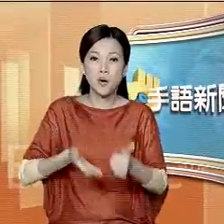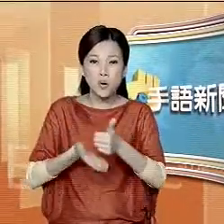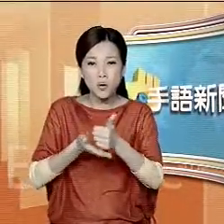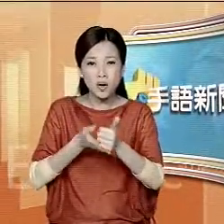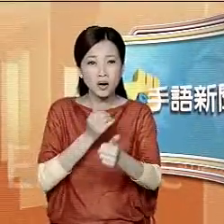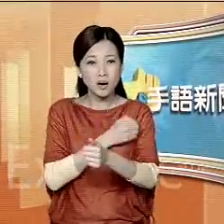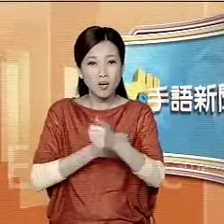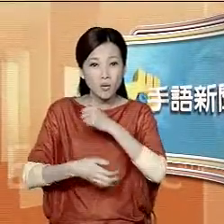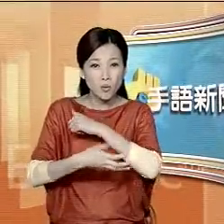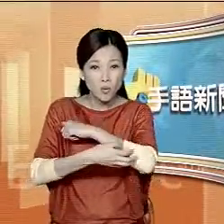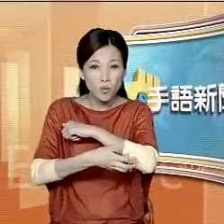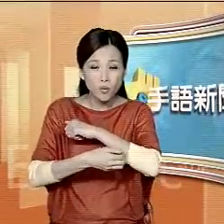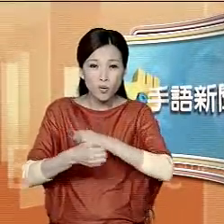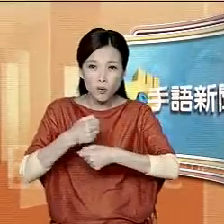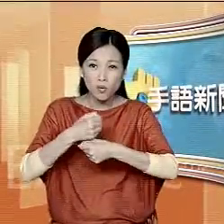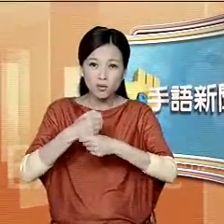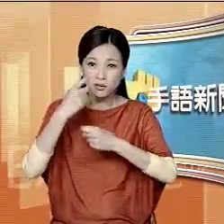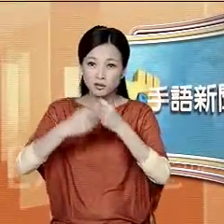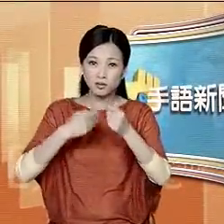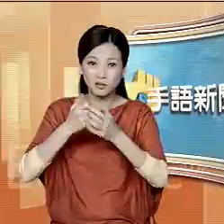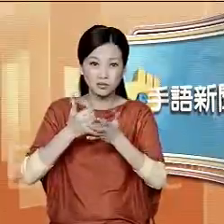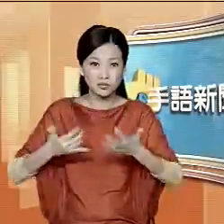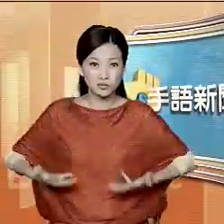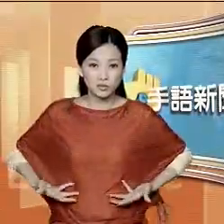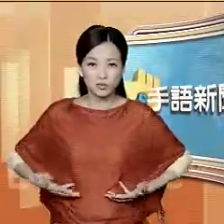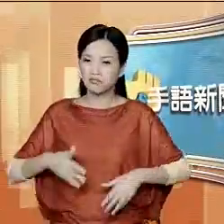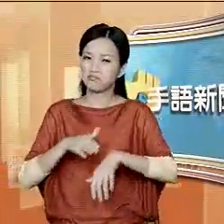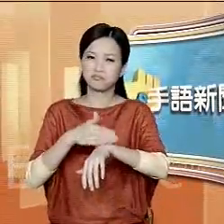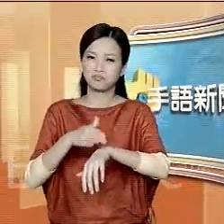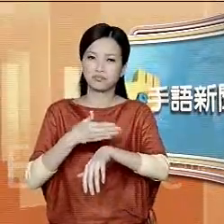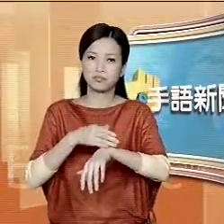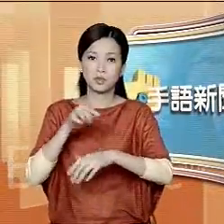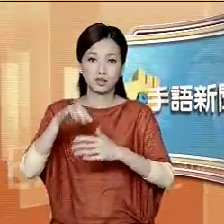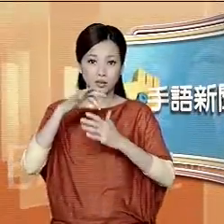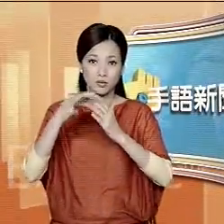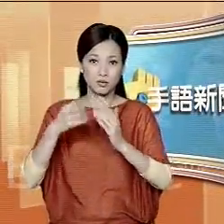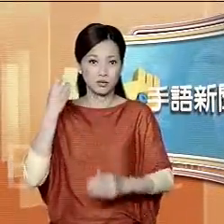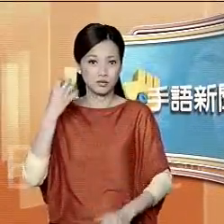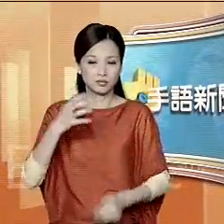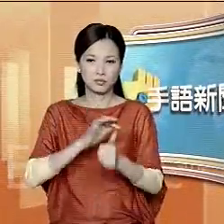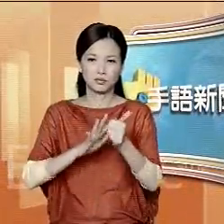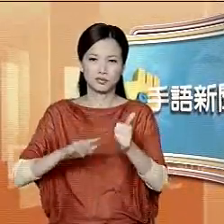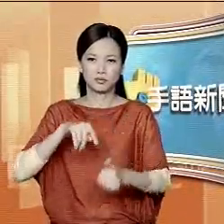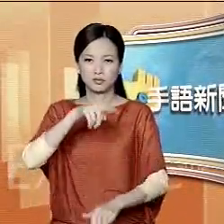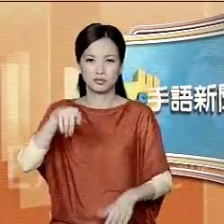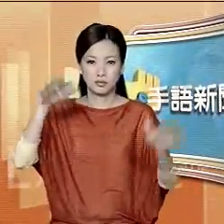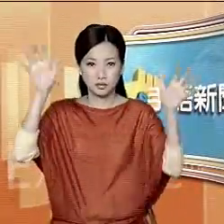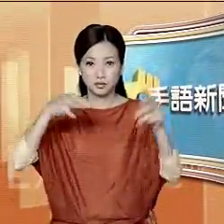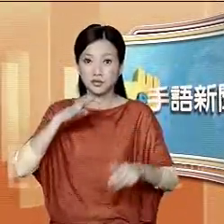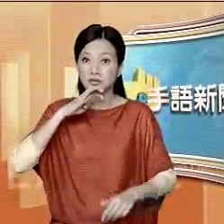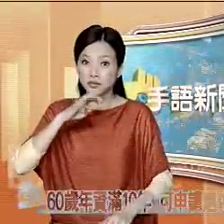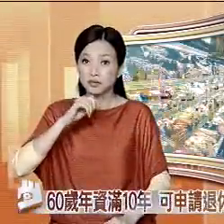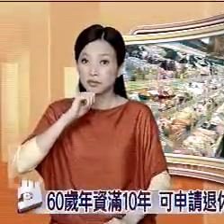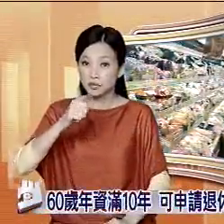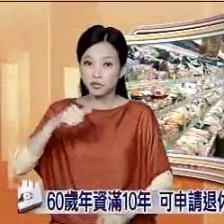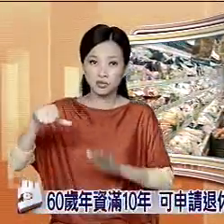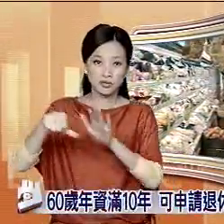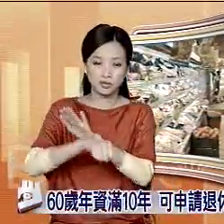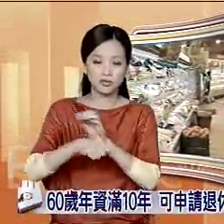度，公司并不鼓励劳工只待10年就退休，而这项新的措施可能会降低他们任用中